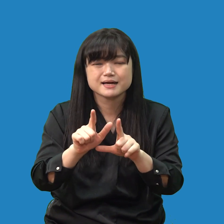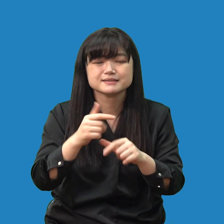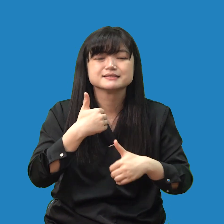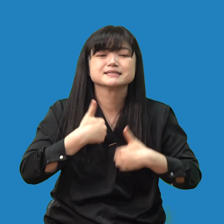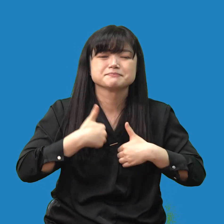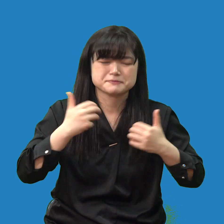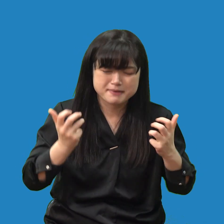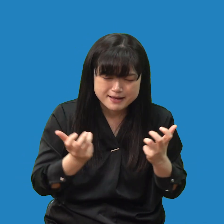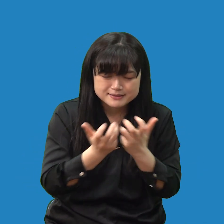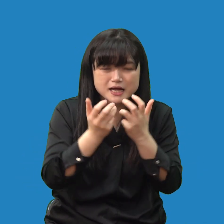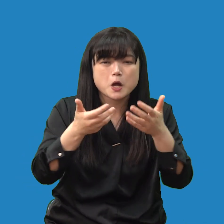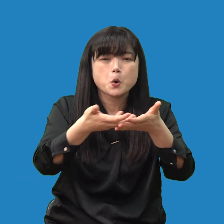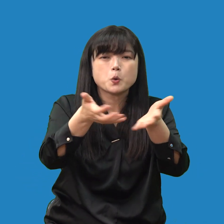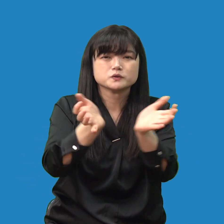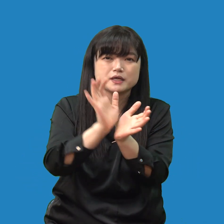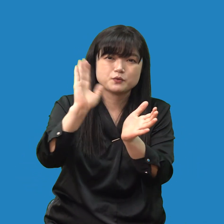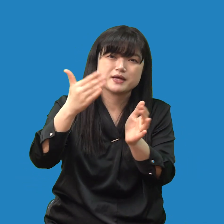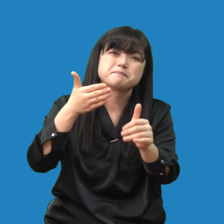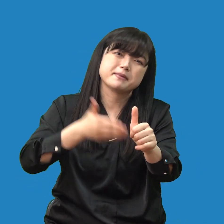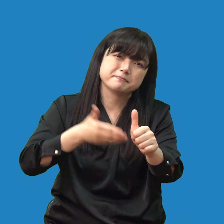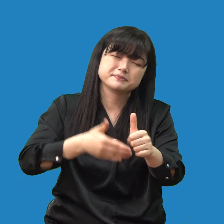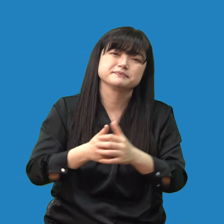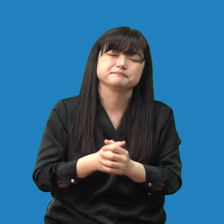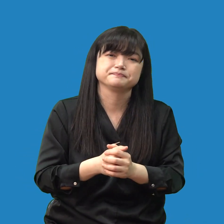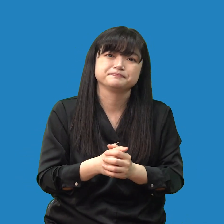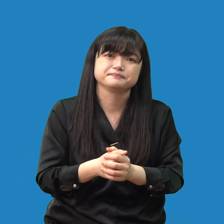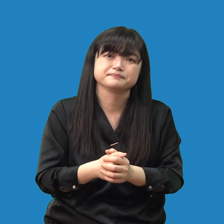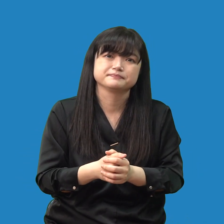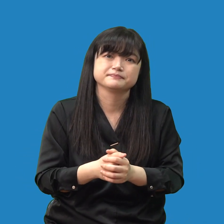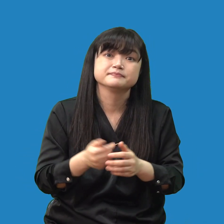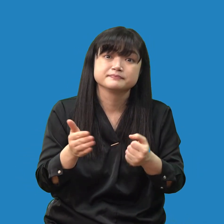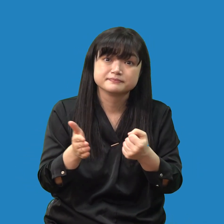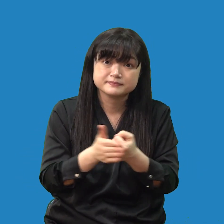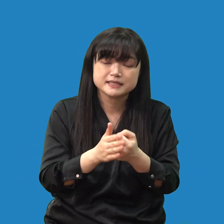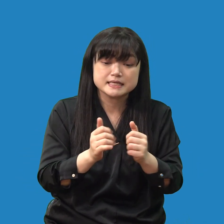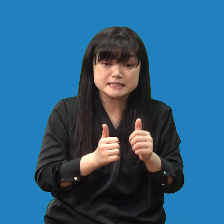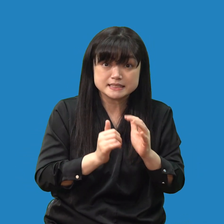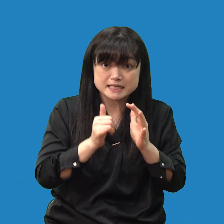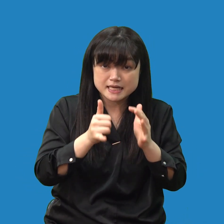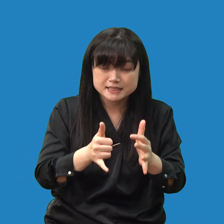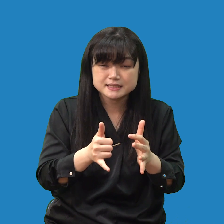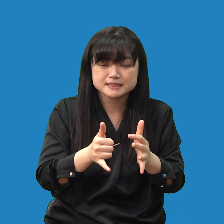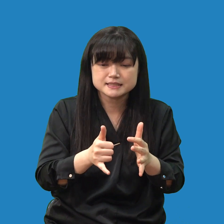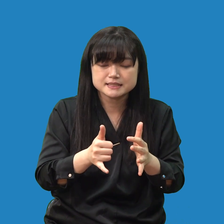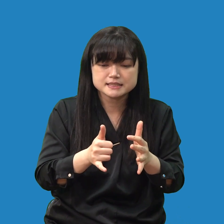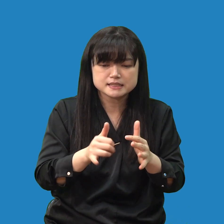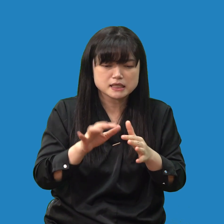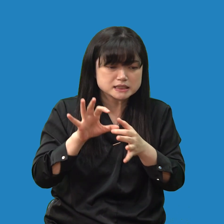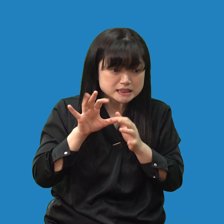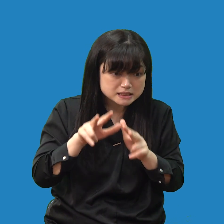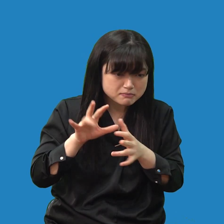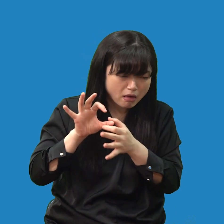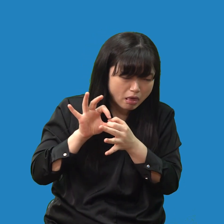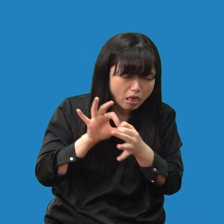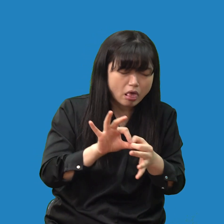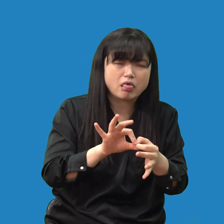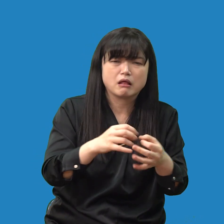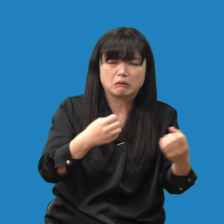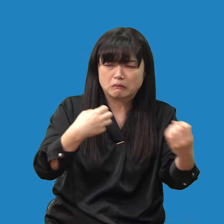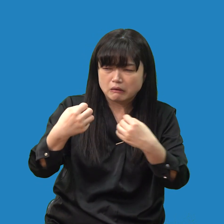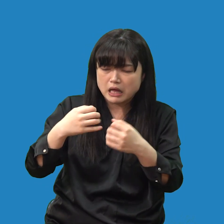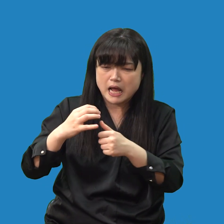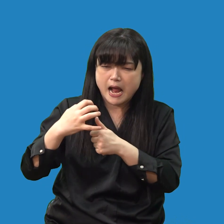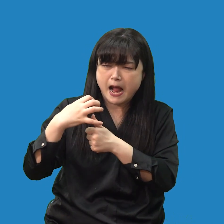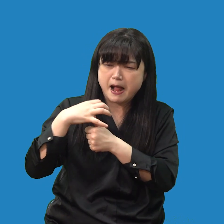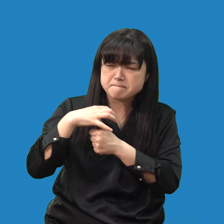그 기쁨이 가득한 공동체가 되기를 바랍니다. 그래서 이 세상이 지금 계속해서 우리를 향해 주는